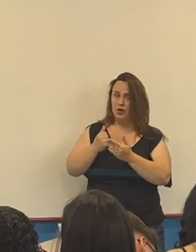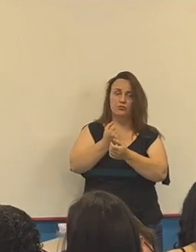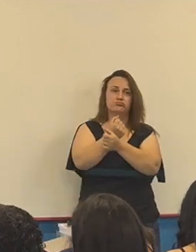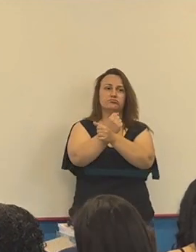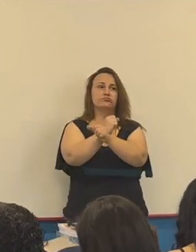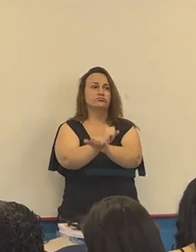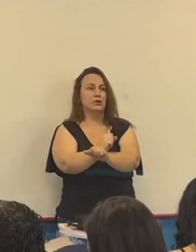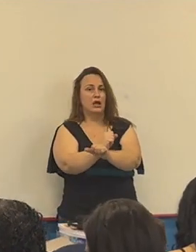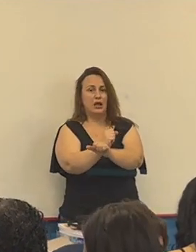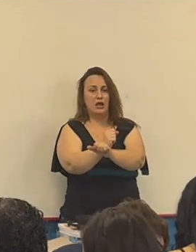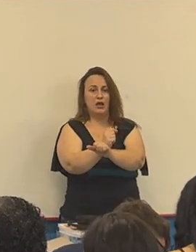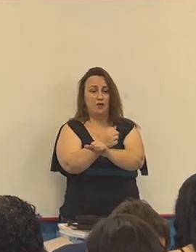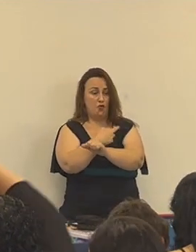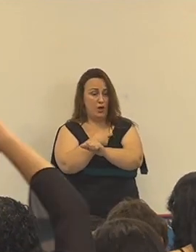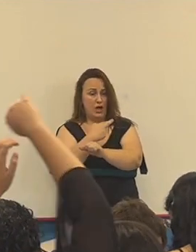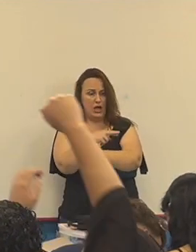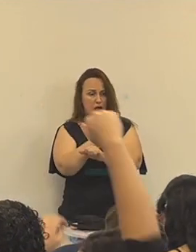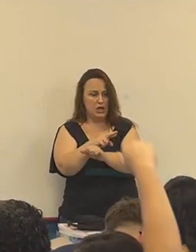outra religião,